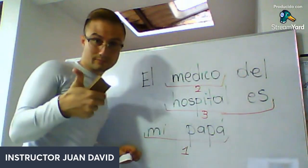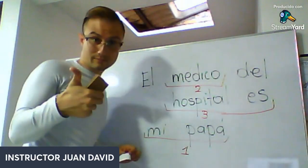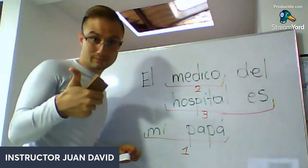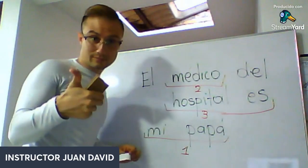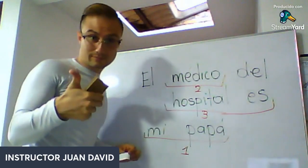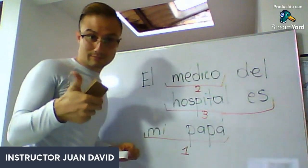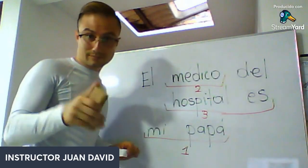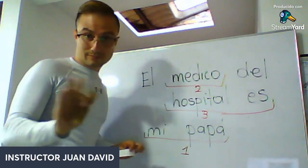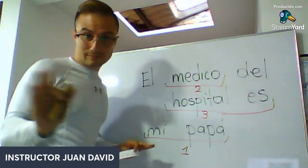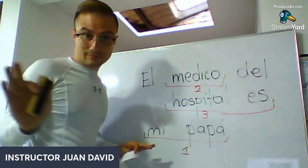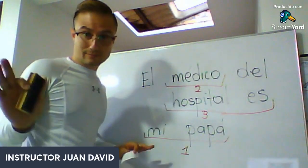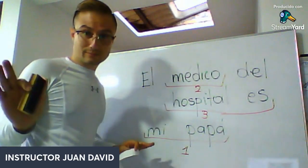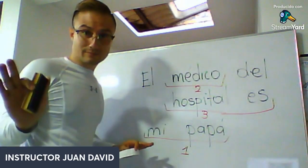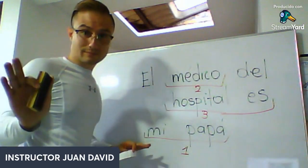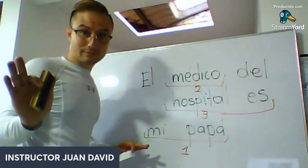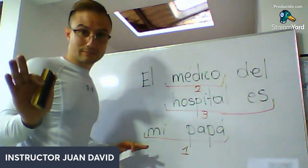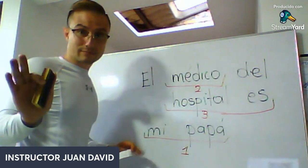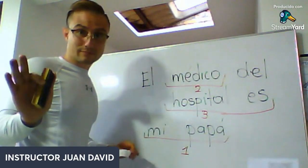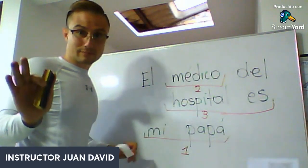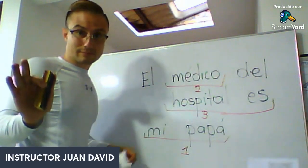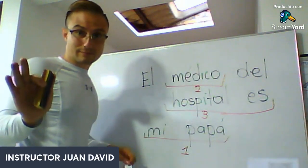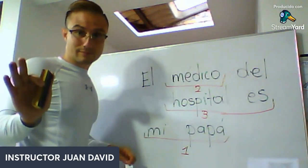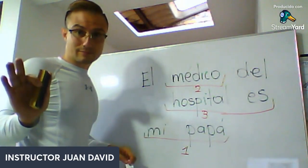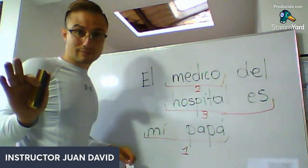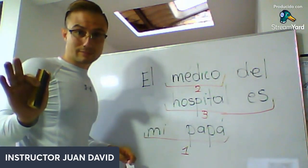bueno todo bien hasta aquí cierto puedo borrar